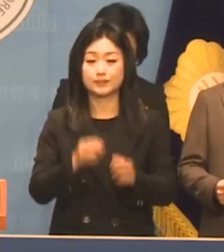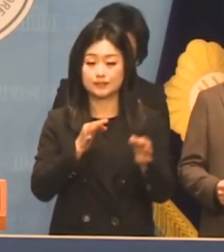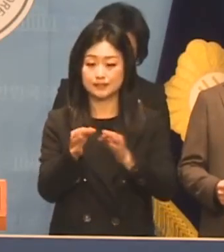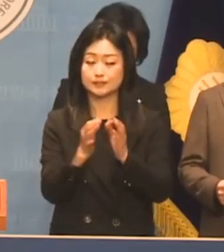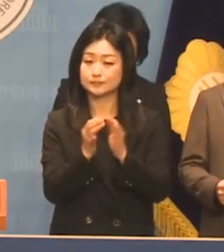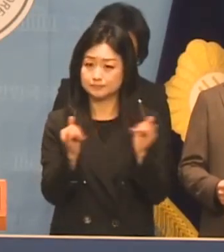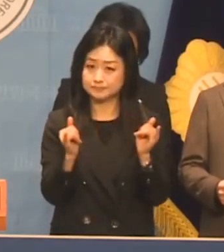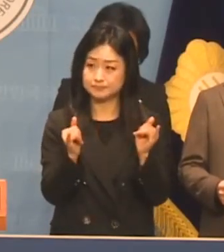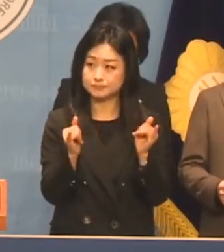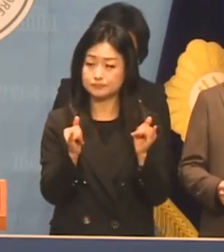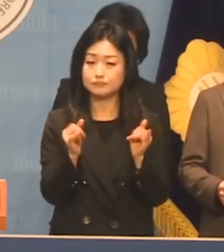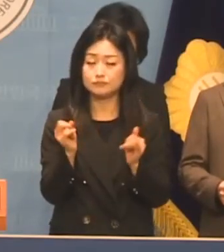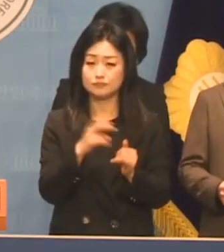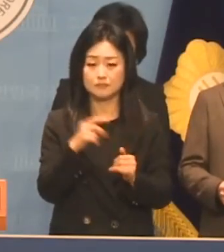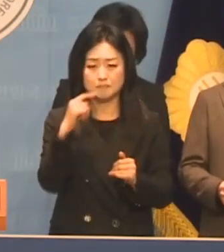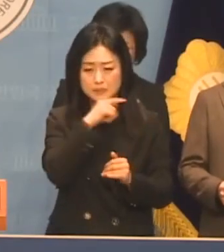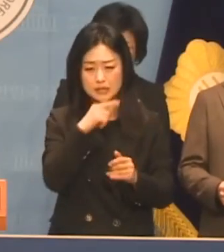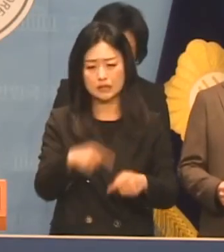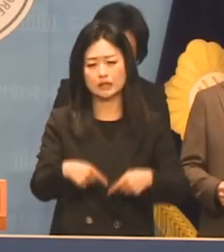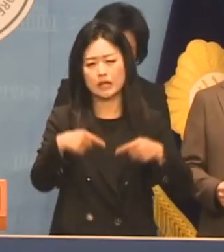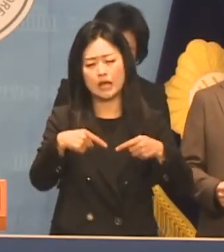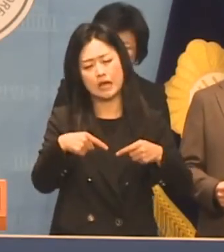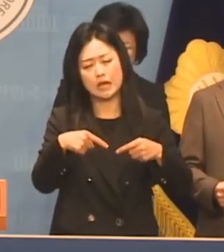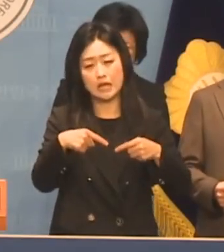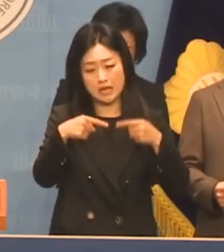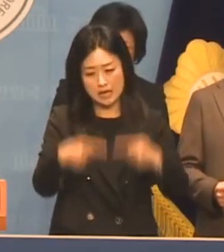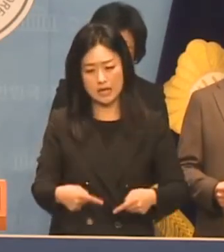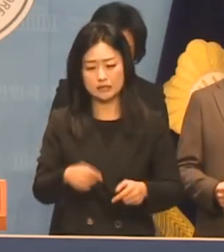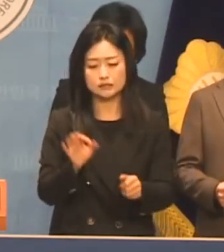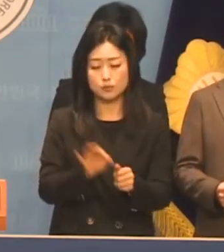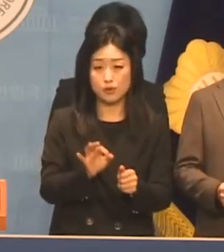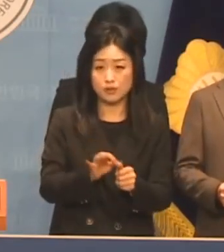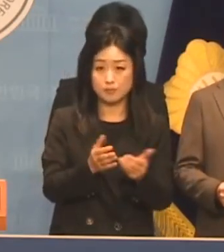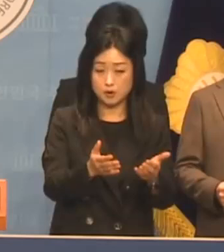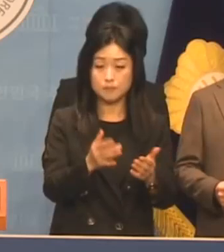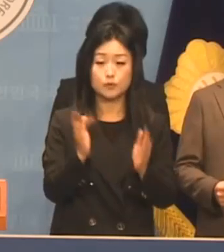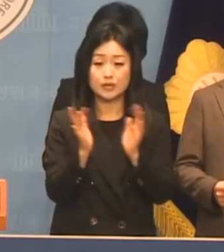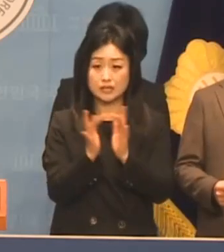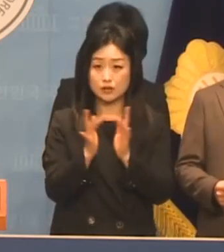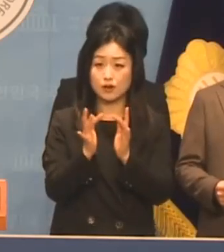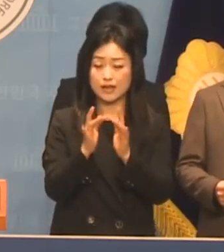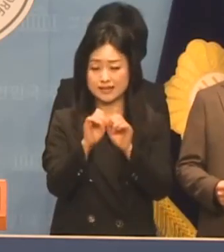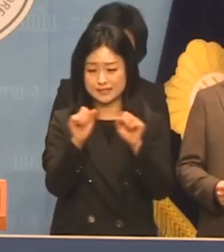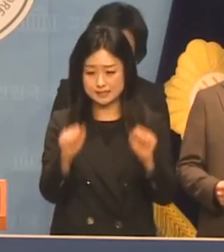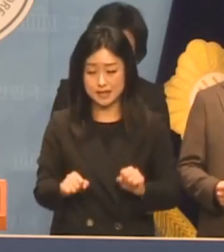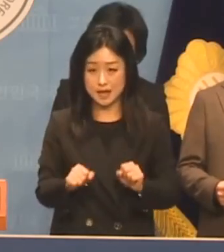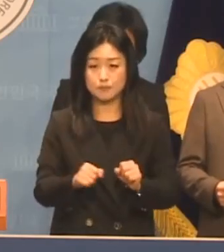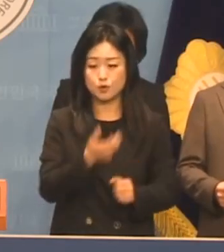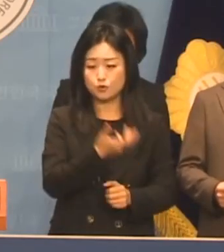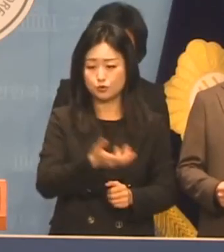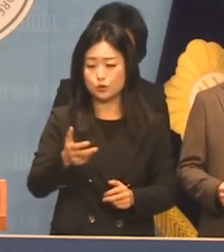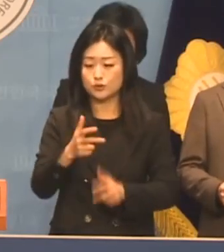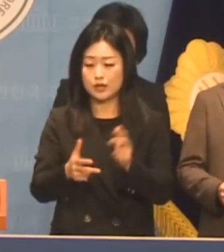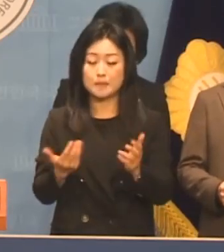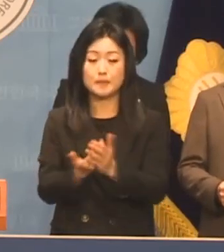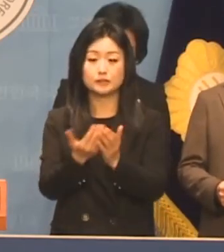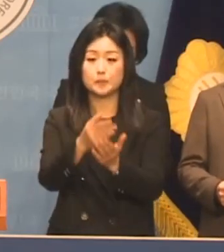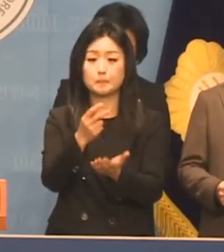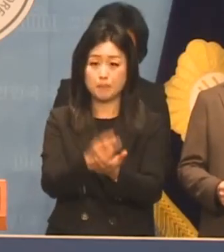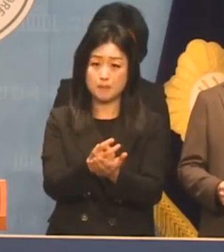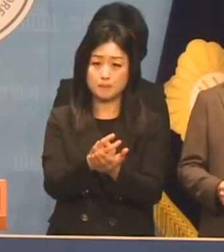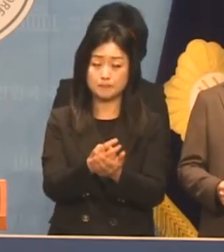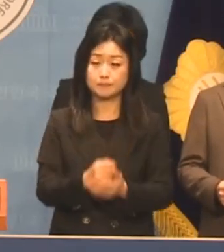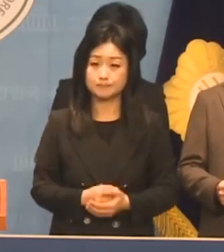소상공인 부채경감지원법과 온라인 플랫폼법, 그리고 유통산업발전법 등은 벼랑